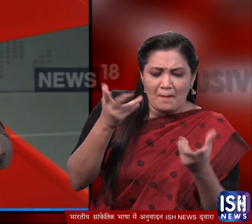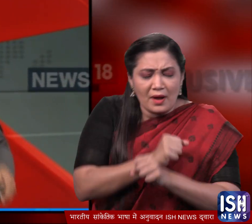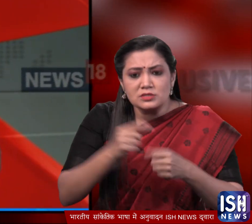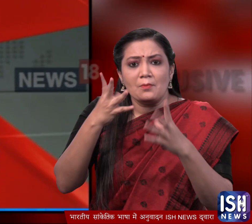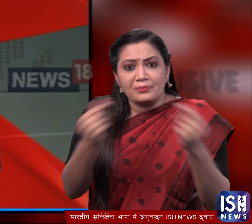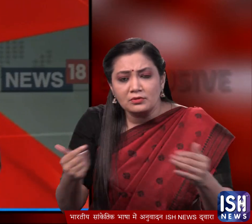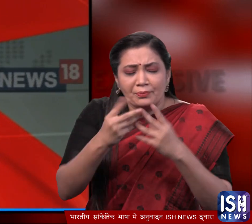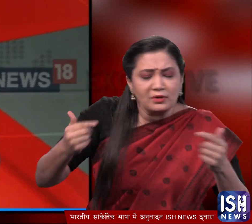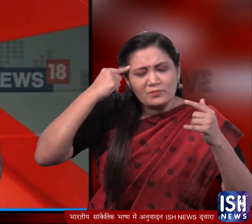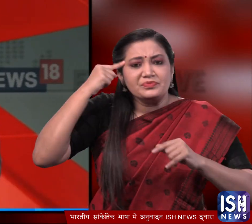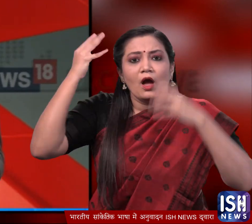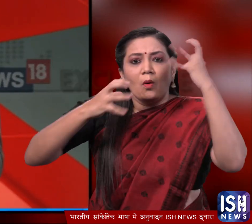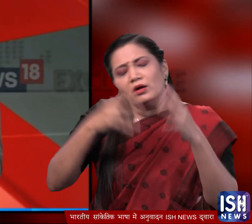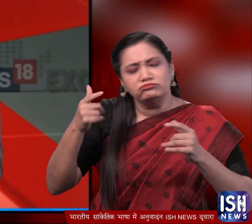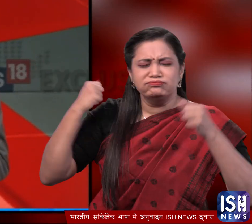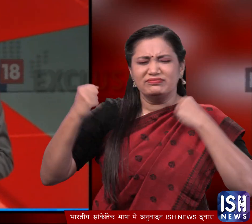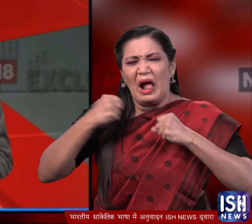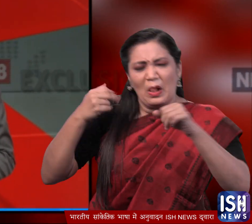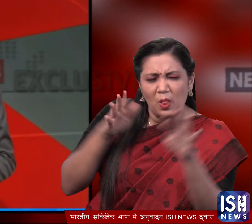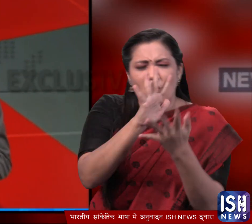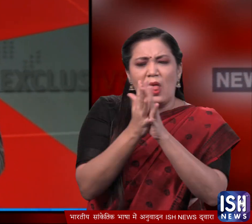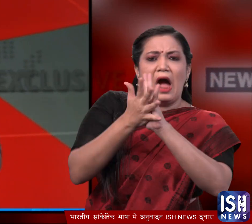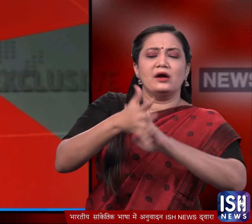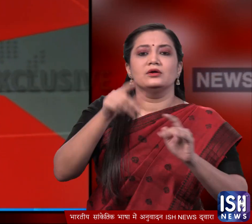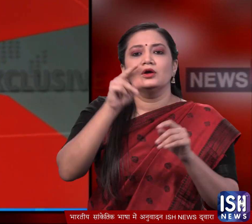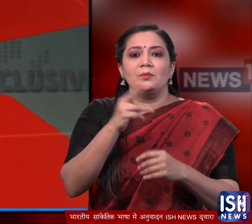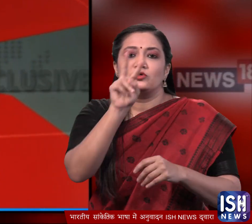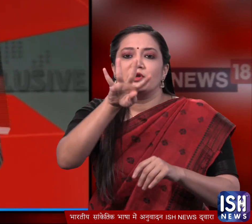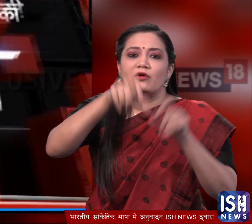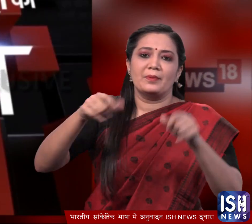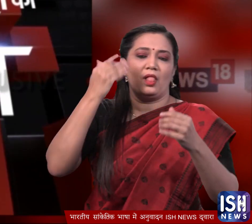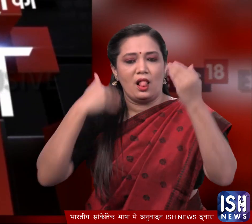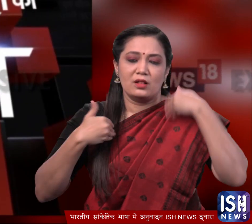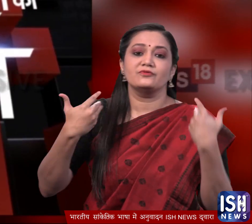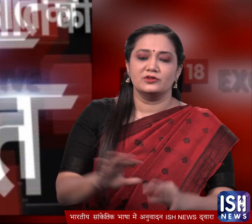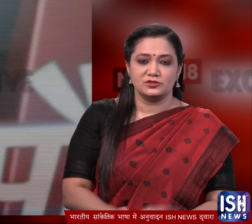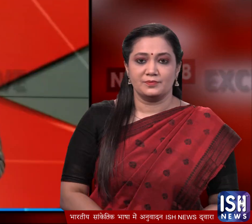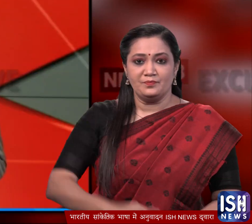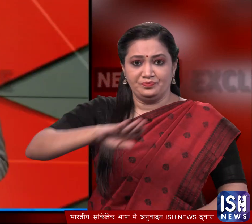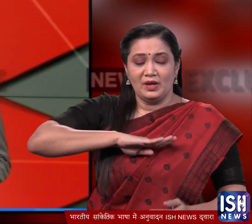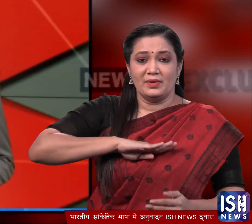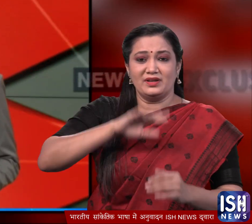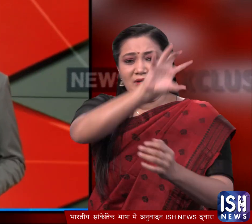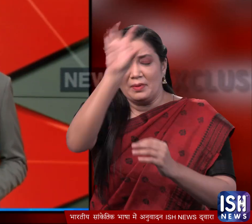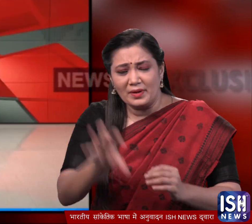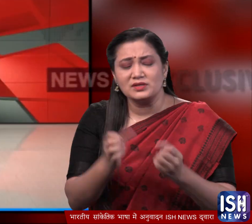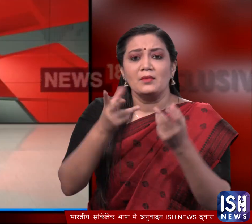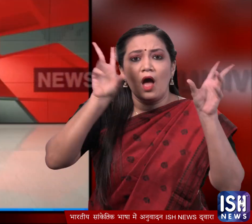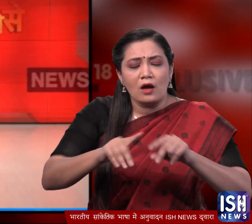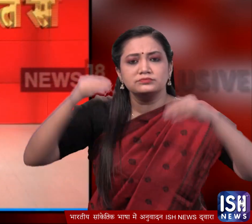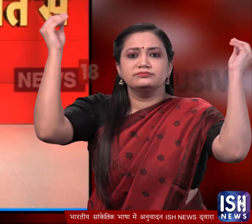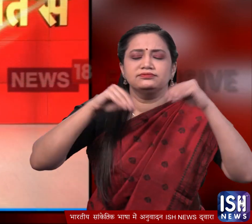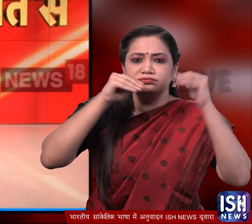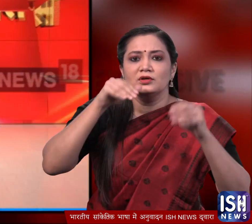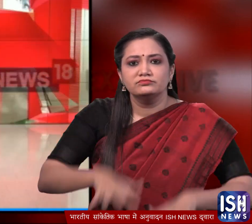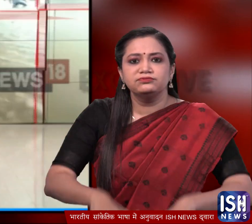आने तक वैक्सीन ही न खत्म हो जाए। और उसी चक्कर में वहां भगदड़ मची, जिसमें 2 दर्जन से ज्यादा लोग घायल हो गए। महाराष्ट्र के कुछ जिलों में एक बार फिर शुरू हुई जोरदार बारिश